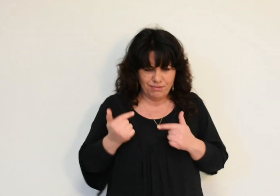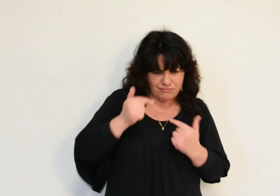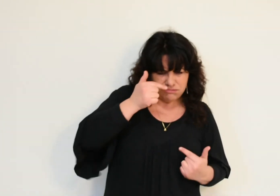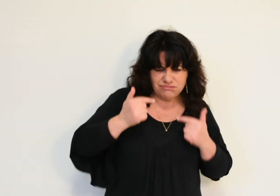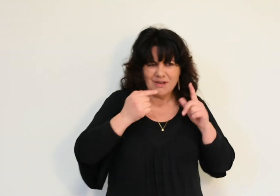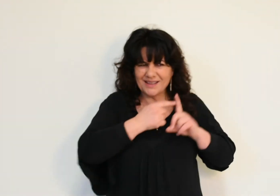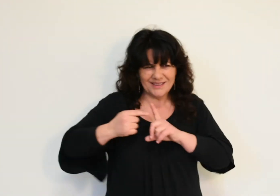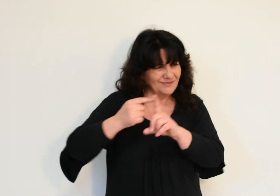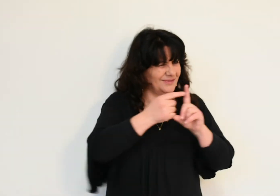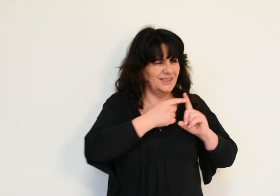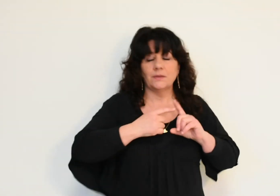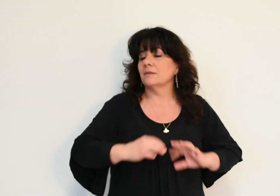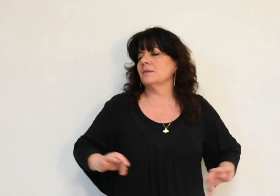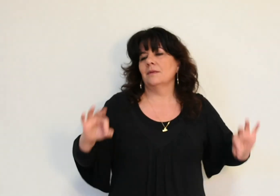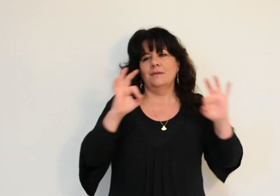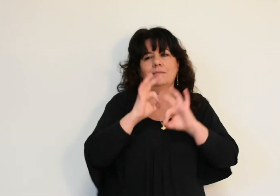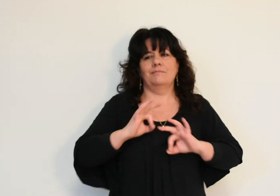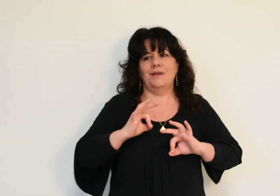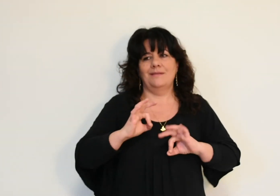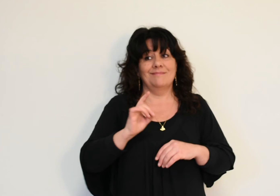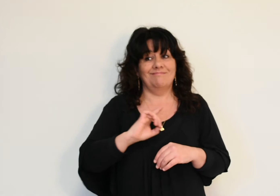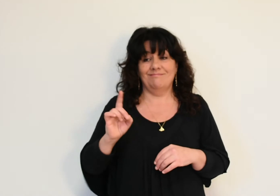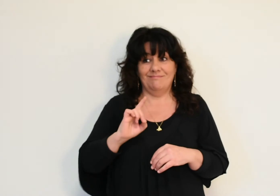aient tous le souci les uns des autres.